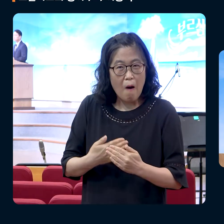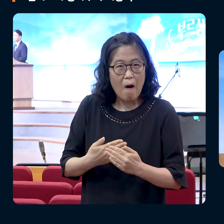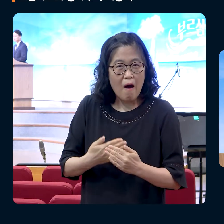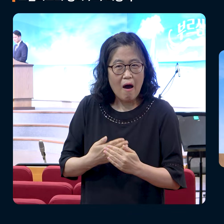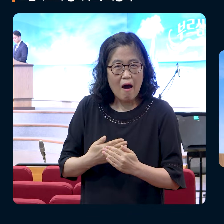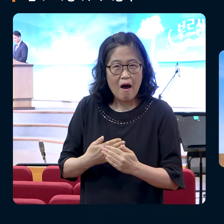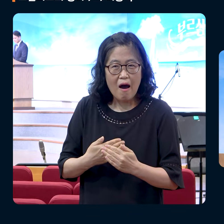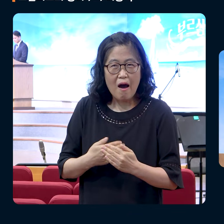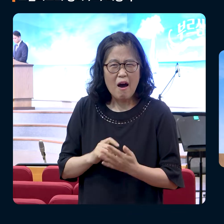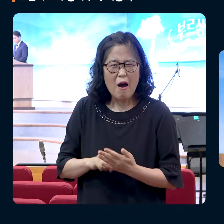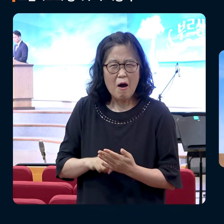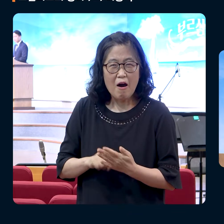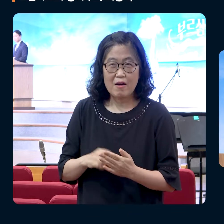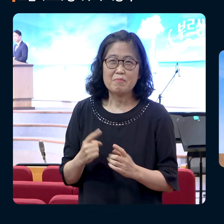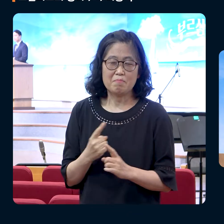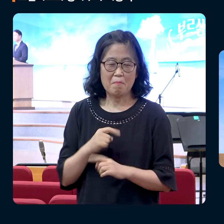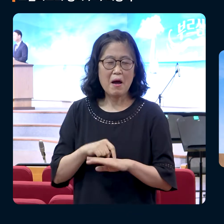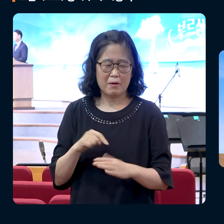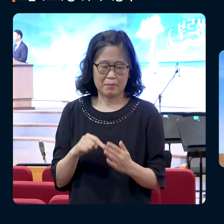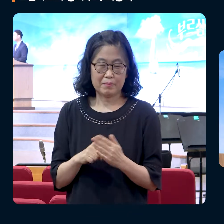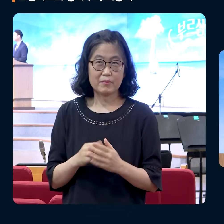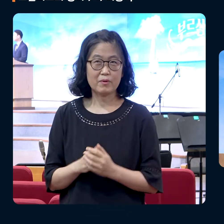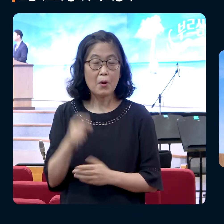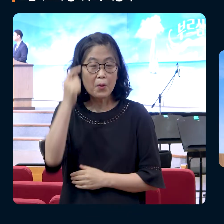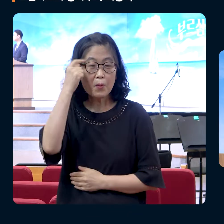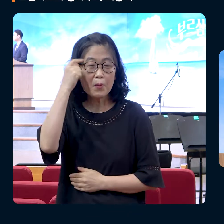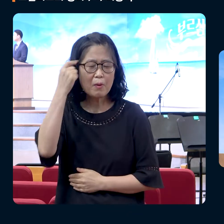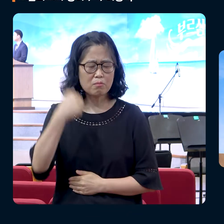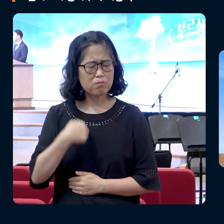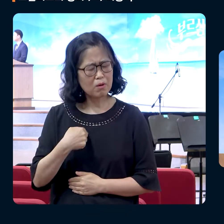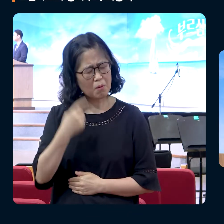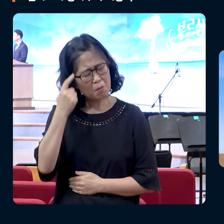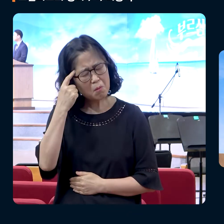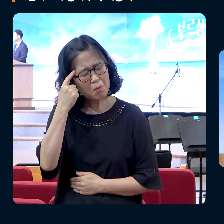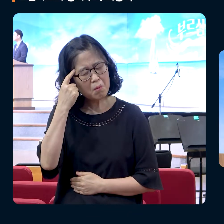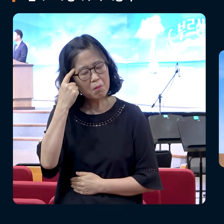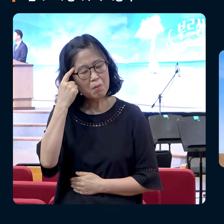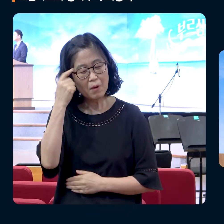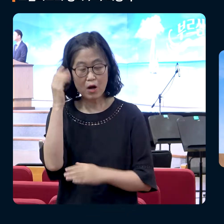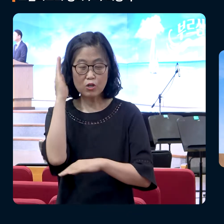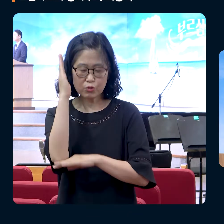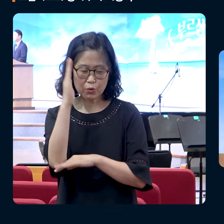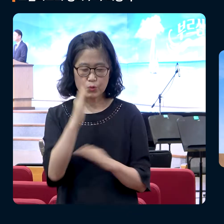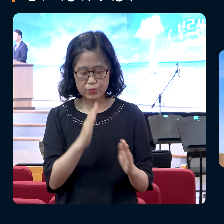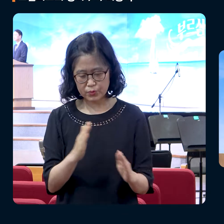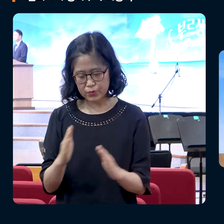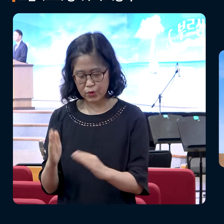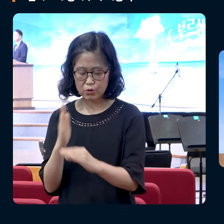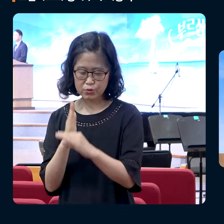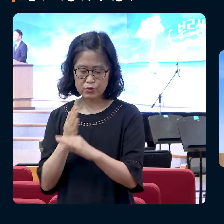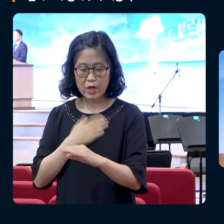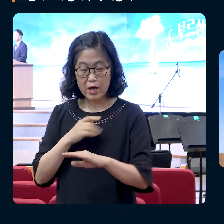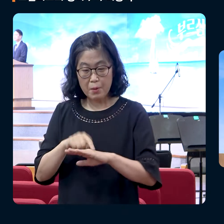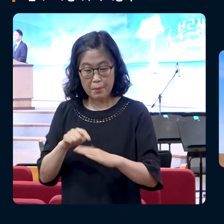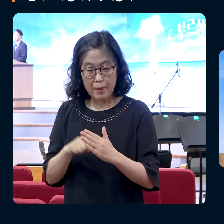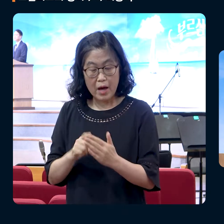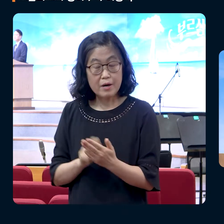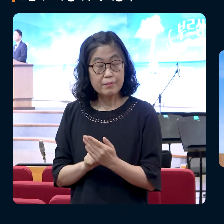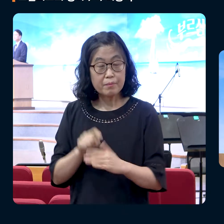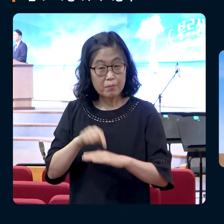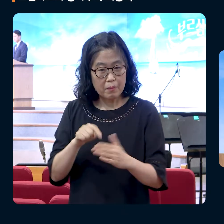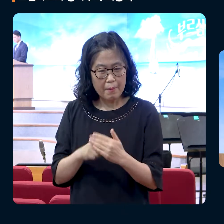조급한 마음들도 들더라고요. 왜 그랬을까? 어제 좀 설교를 정리하면서 왜 그런